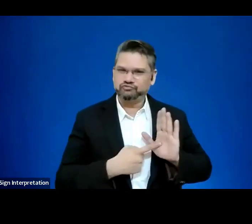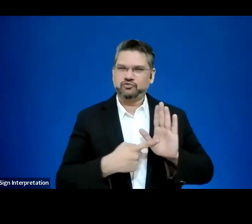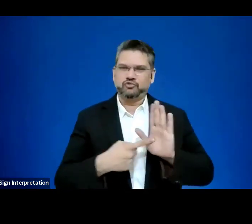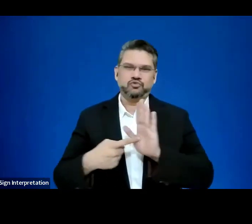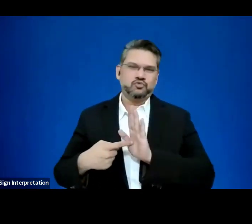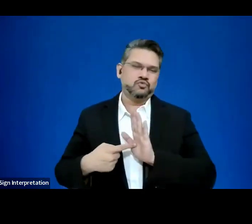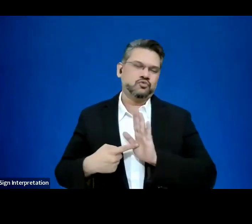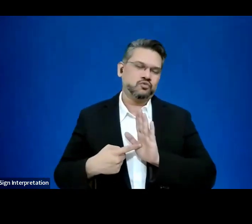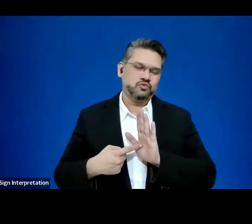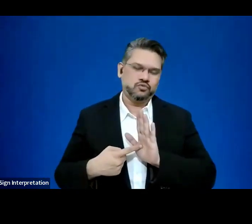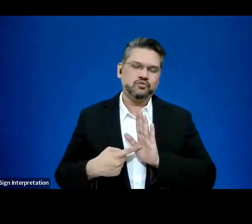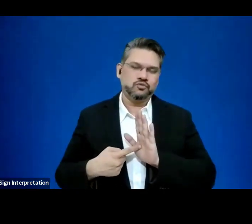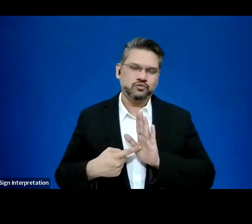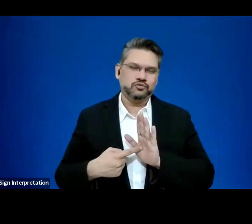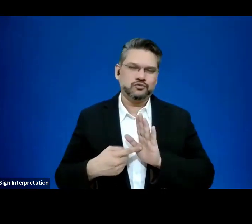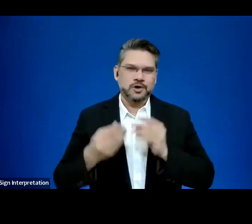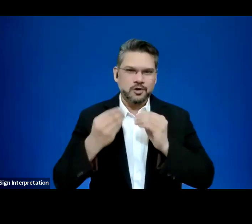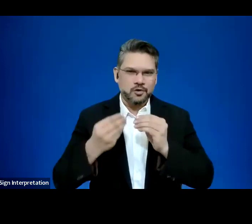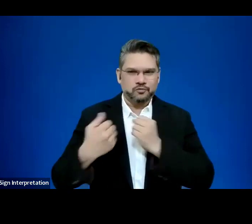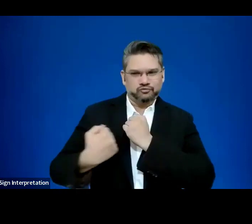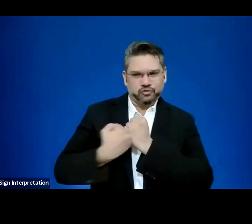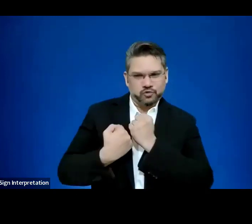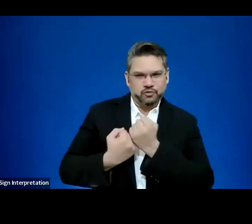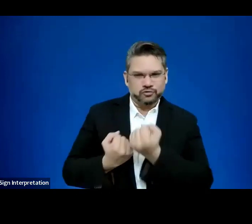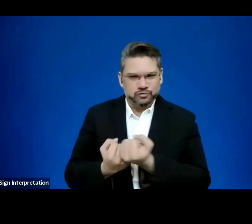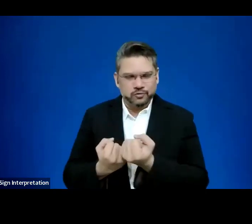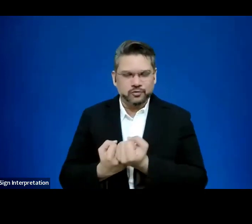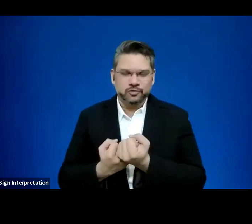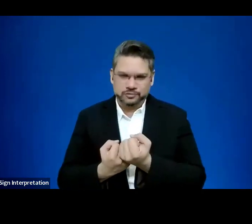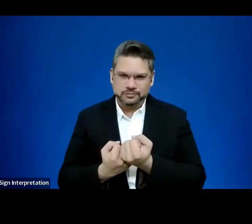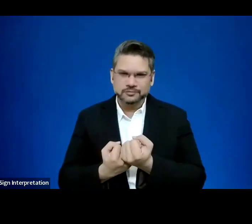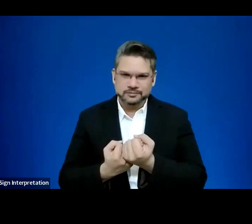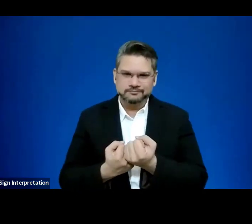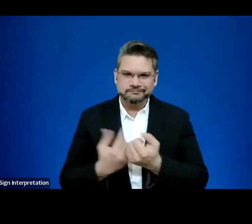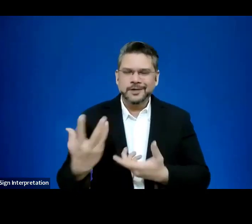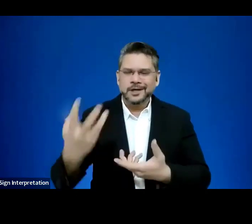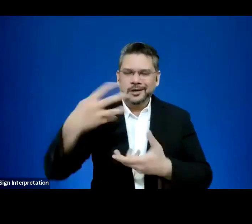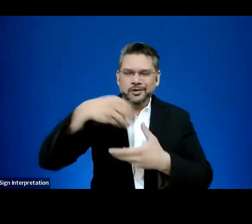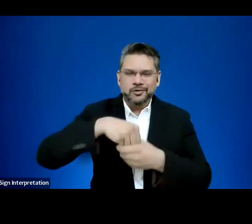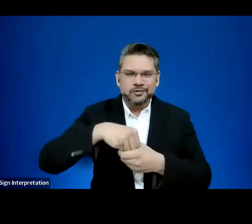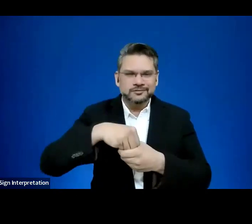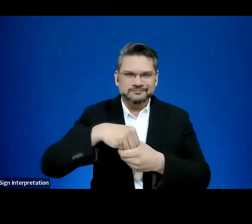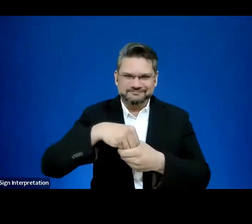个包容性的这个的精神，